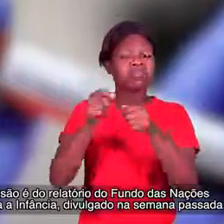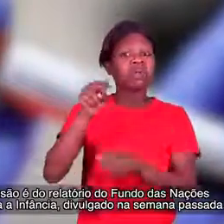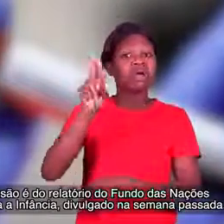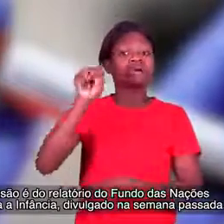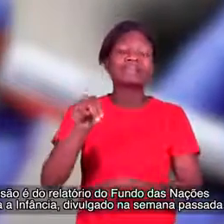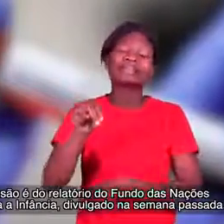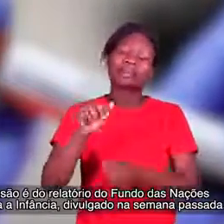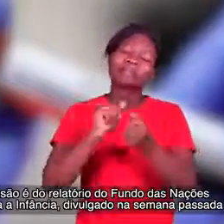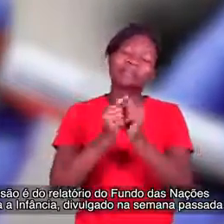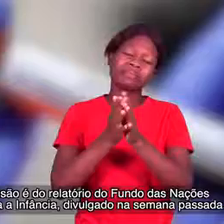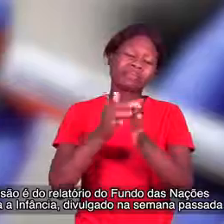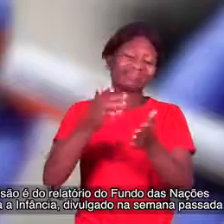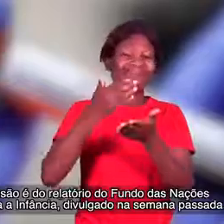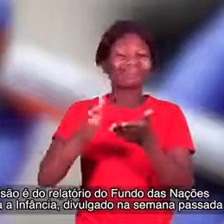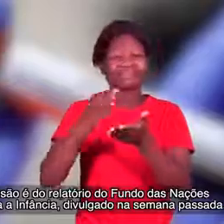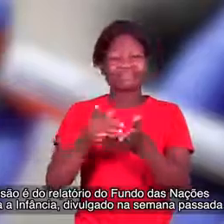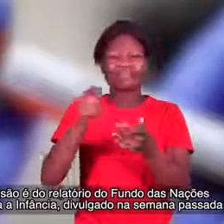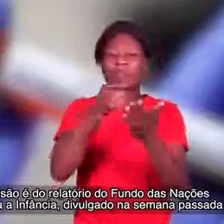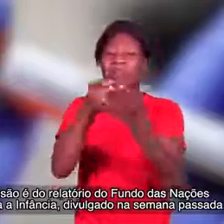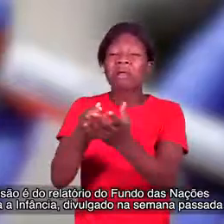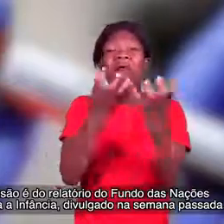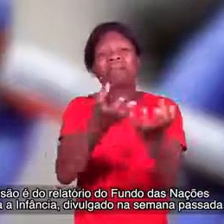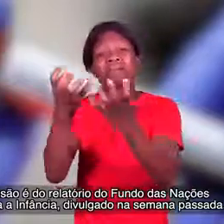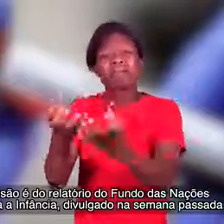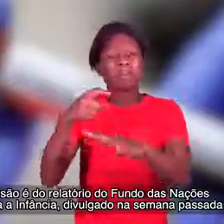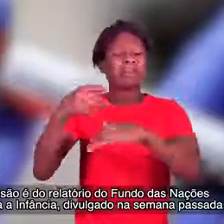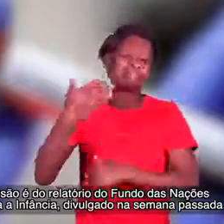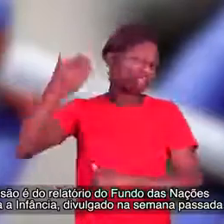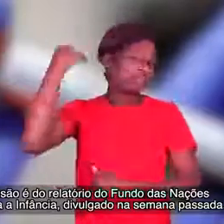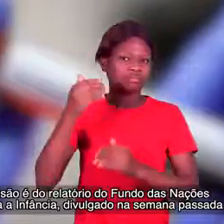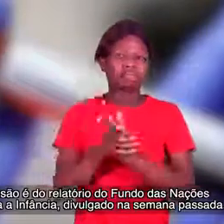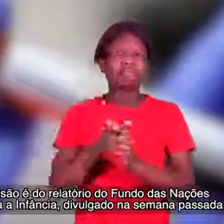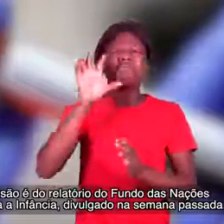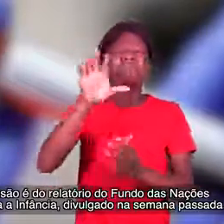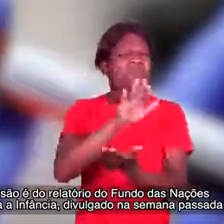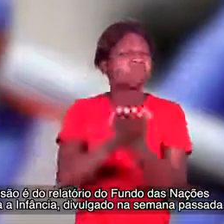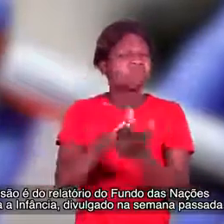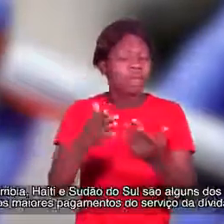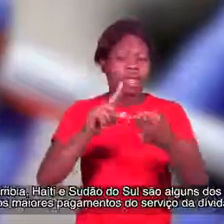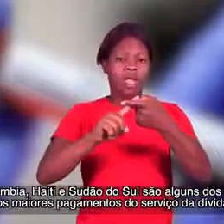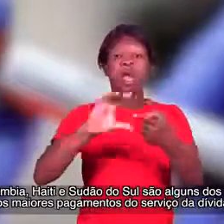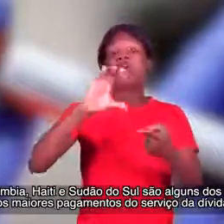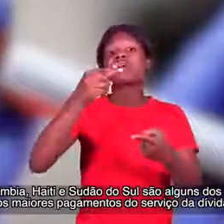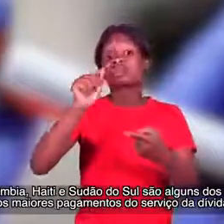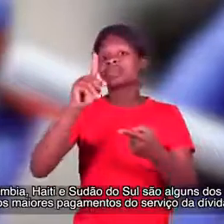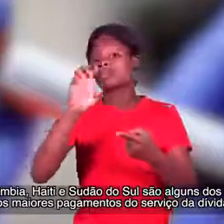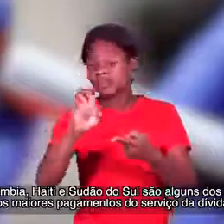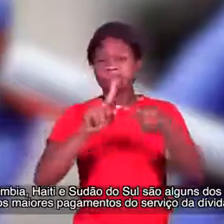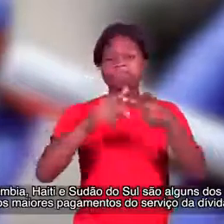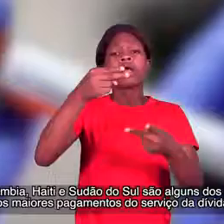é do relatório do Fundo das Nações Unidas para a Infância, divulgado na semana passada. Chad, Gâmbia, Haiti e